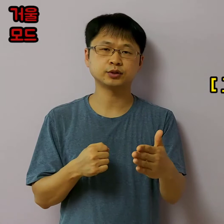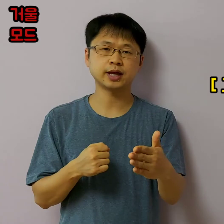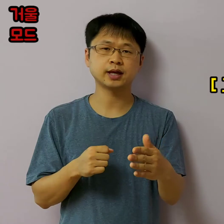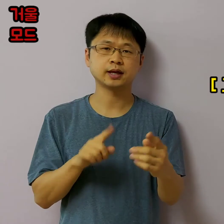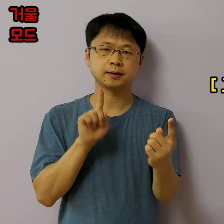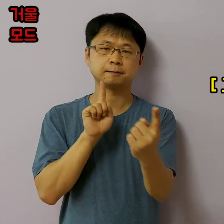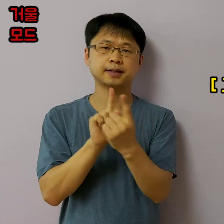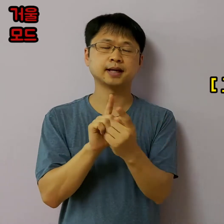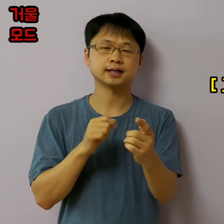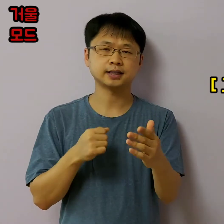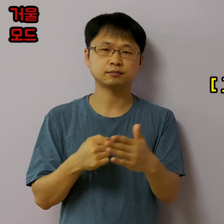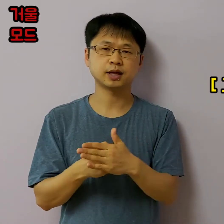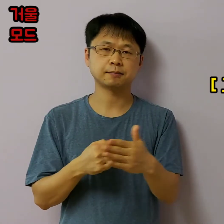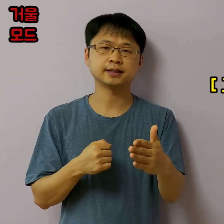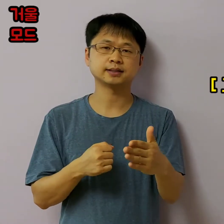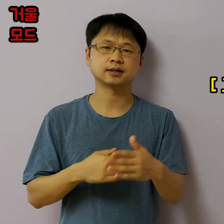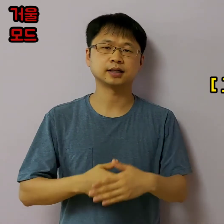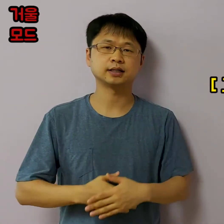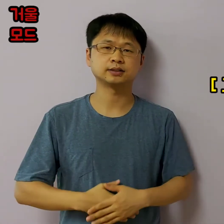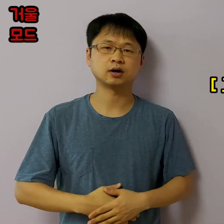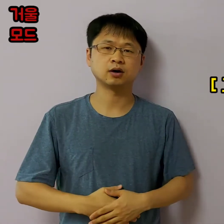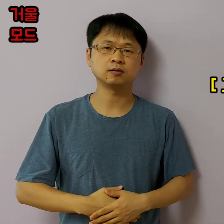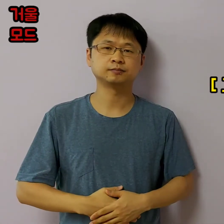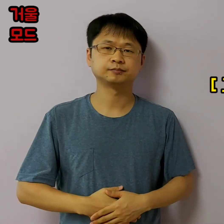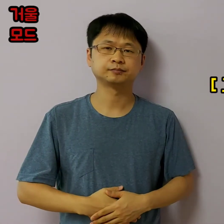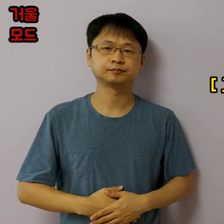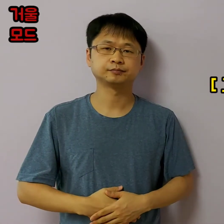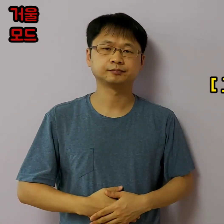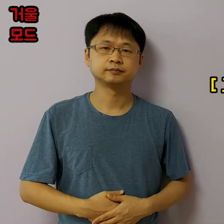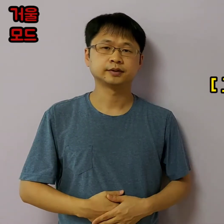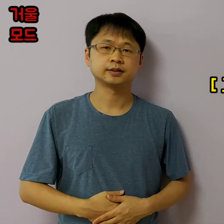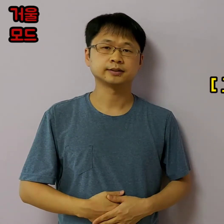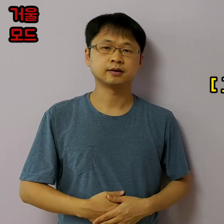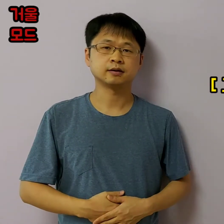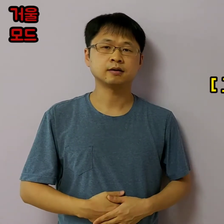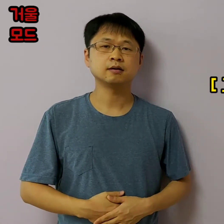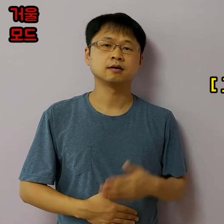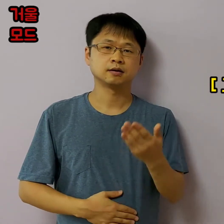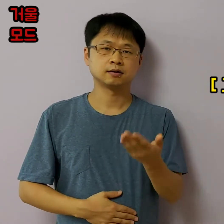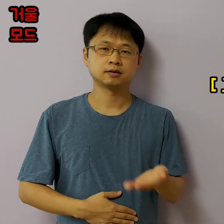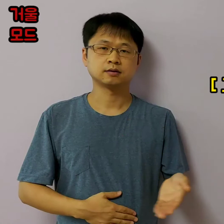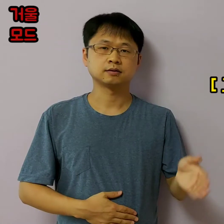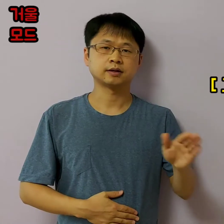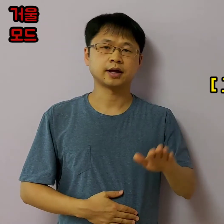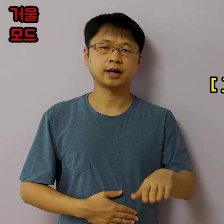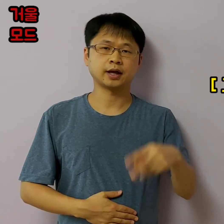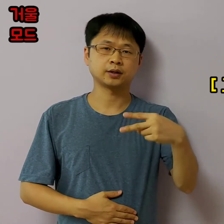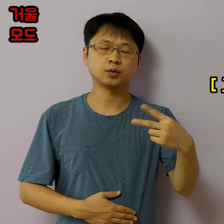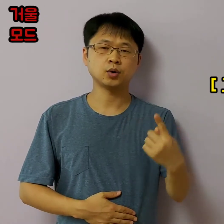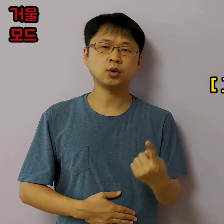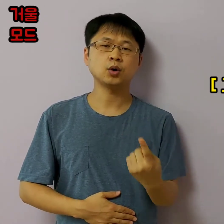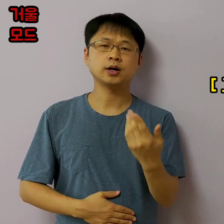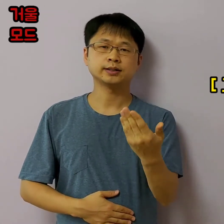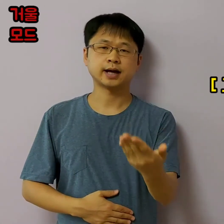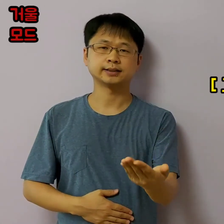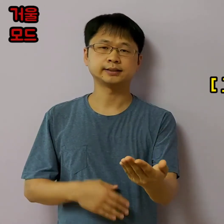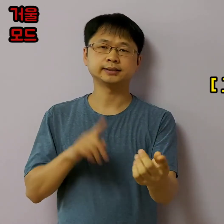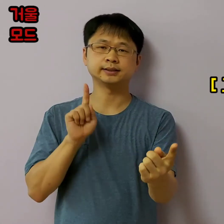때문에 만나서가 되겠죠. 그래서 그래도